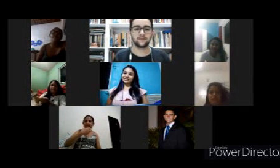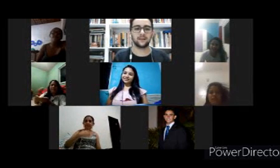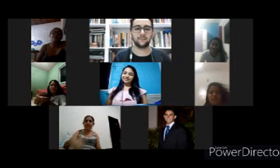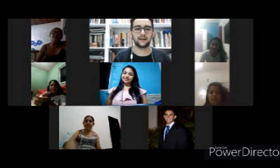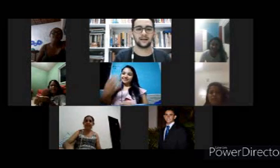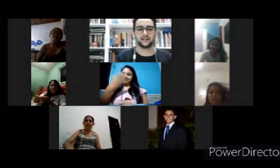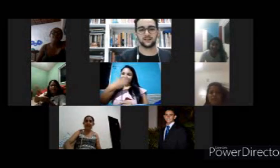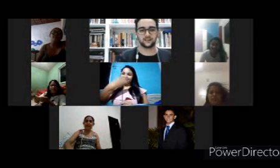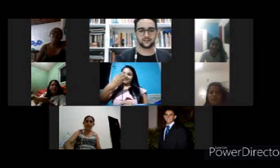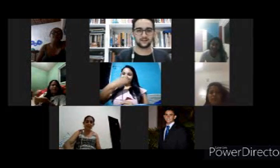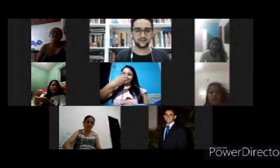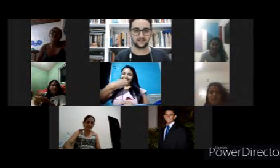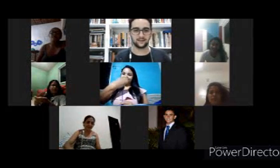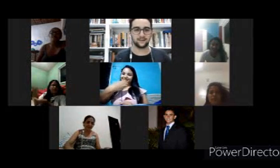E abacate.